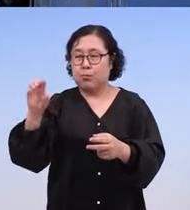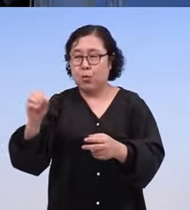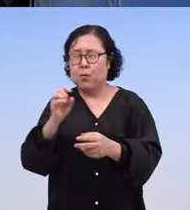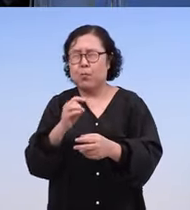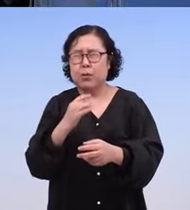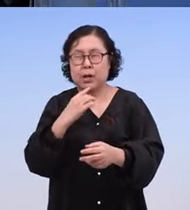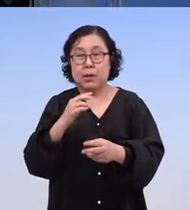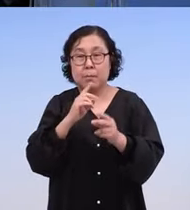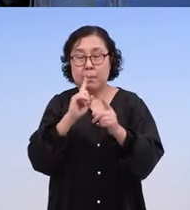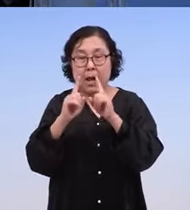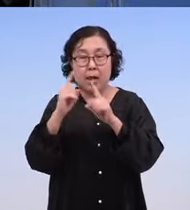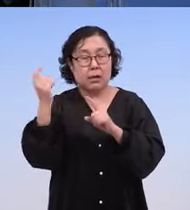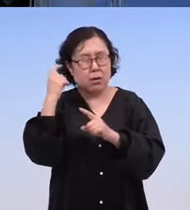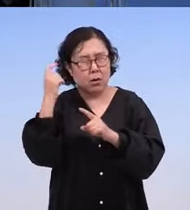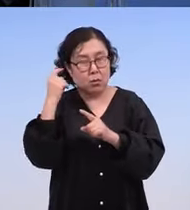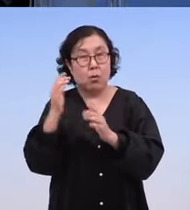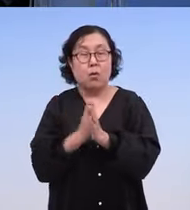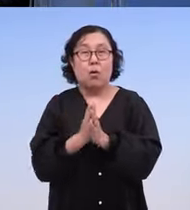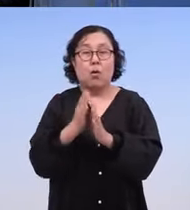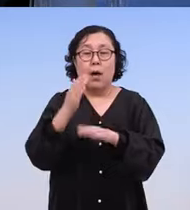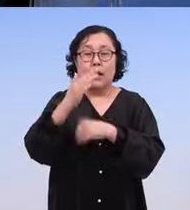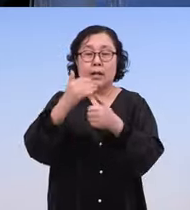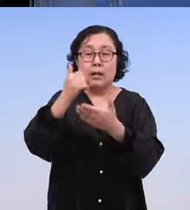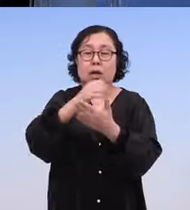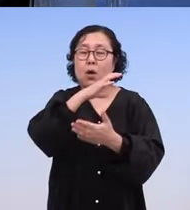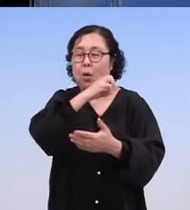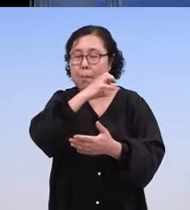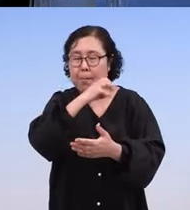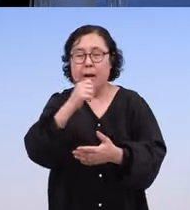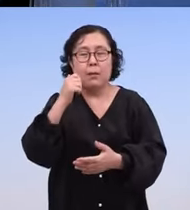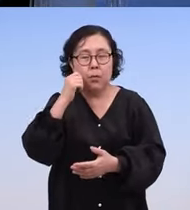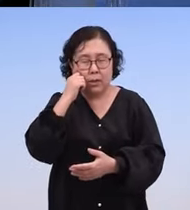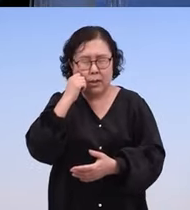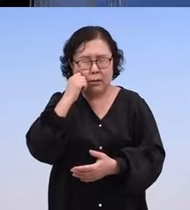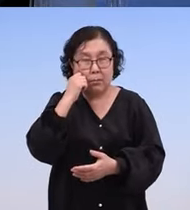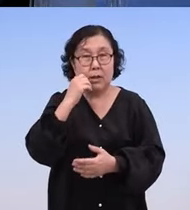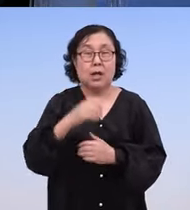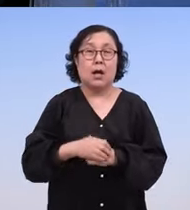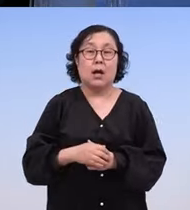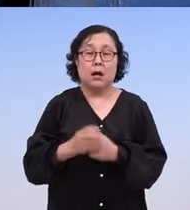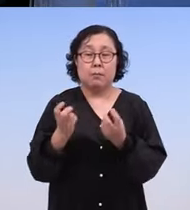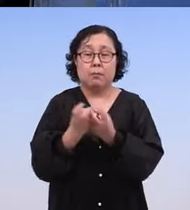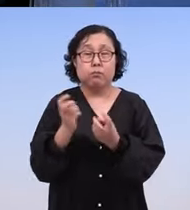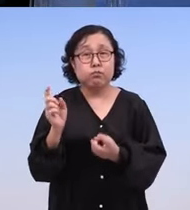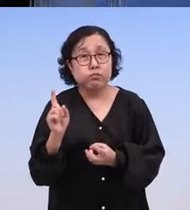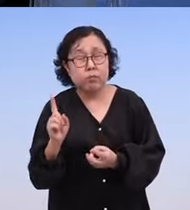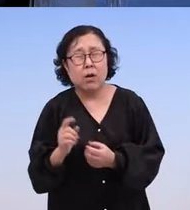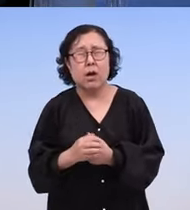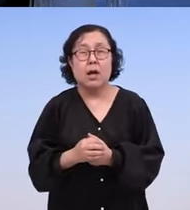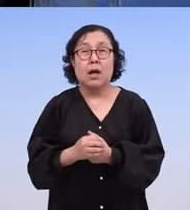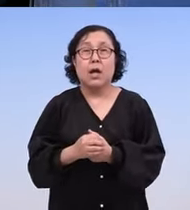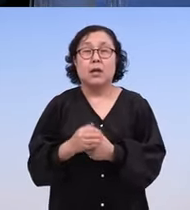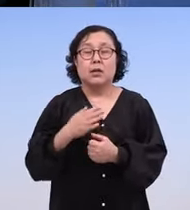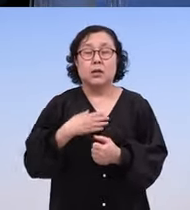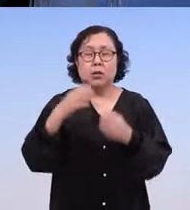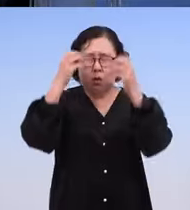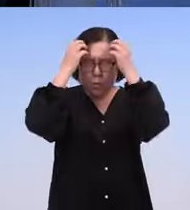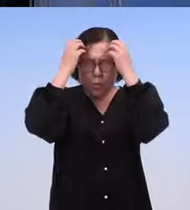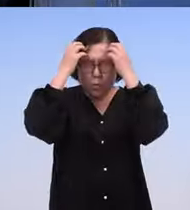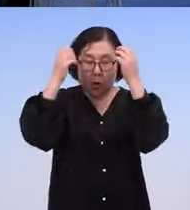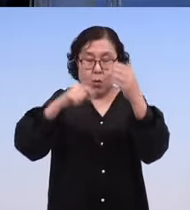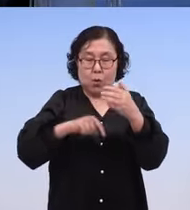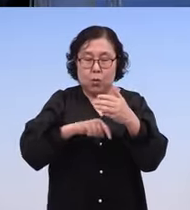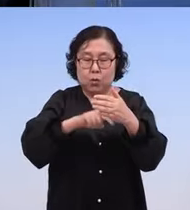감사하게도 단 한 번도 하나님께 원망을 한 적이 없었지요. 어떻게 그럴 수 있었을까? 저는 그 고통 속에서